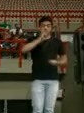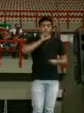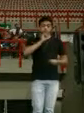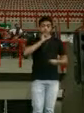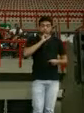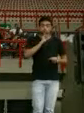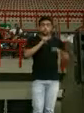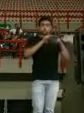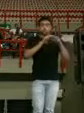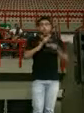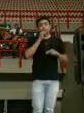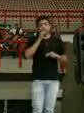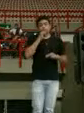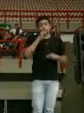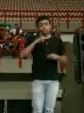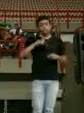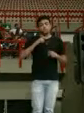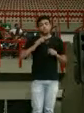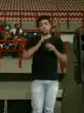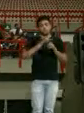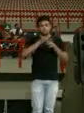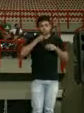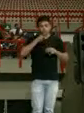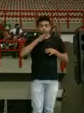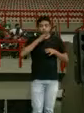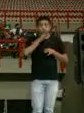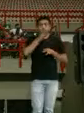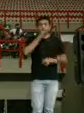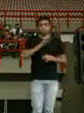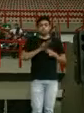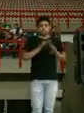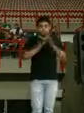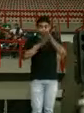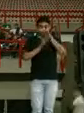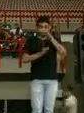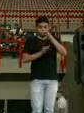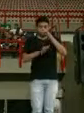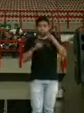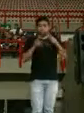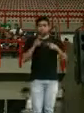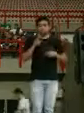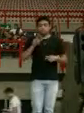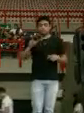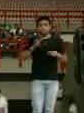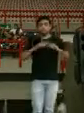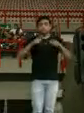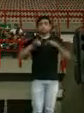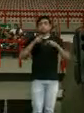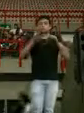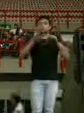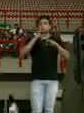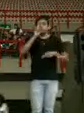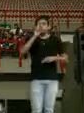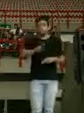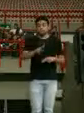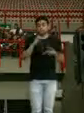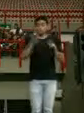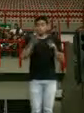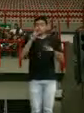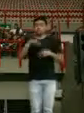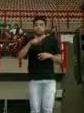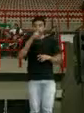maior. E possuem maior massa do que a das mulheres, ou seja, o Mi é maior. Beleza? Então a resposta da